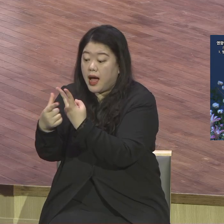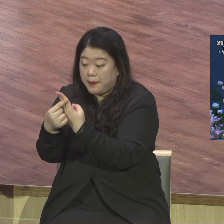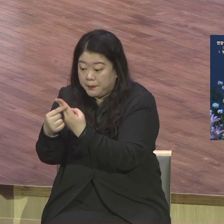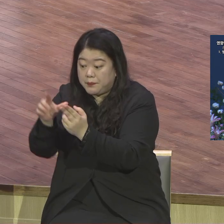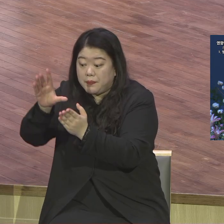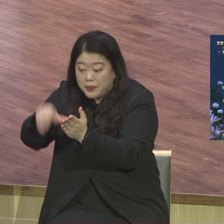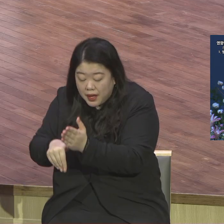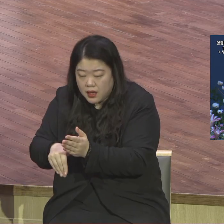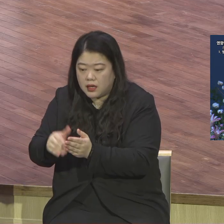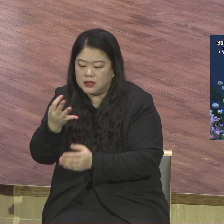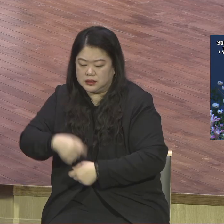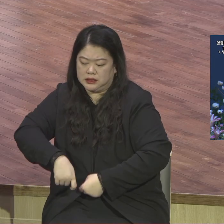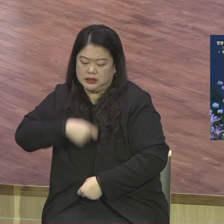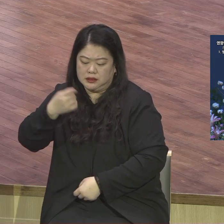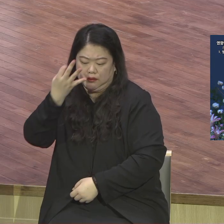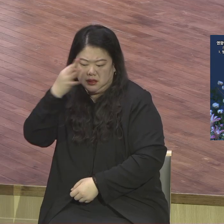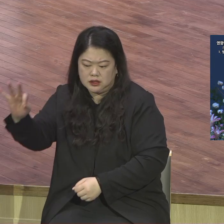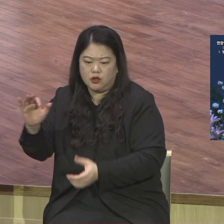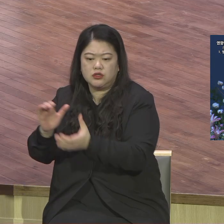하고 있어요.